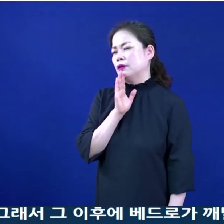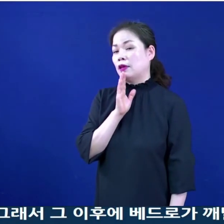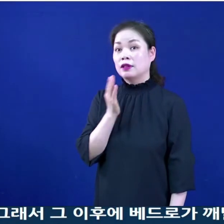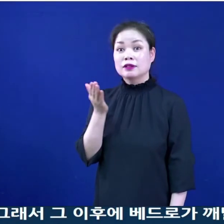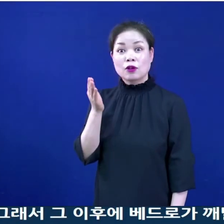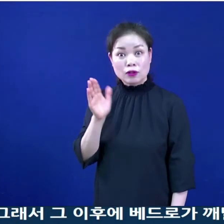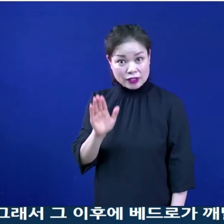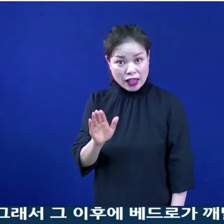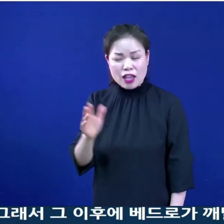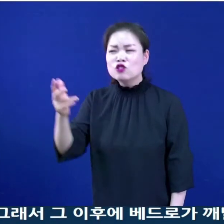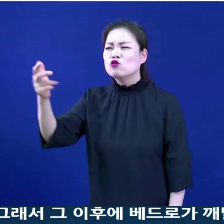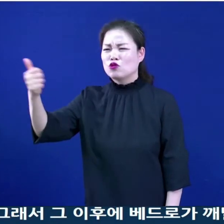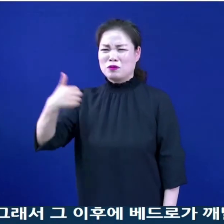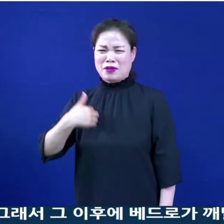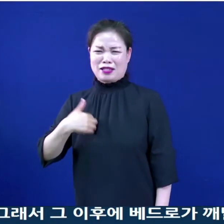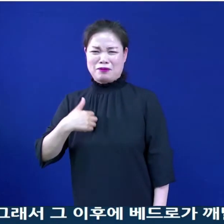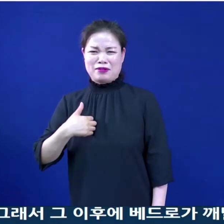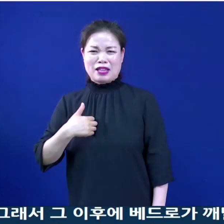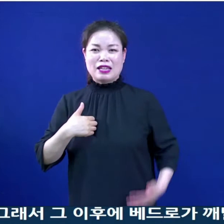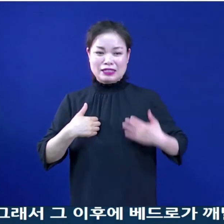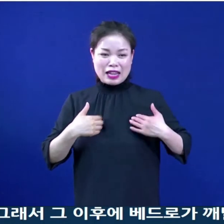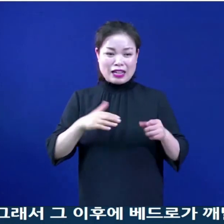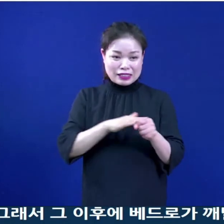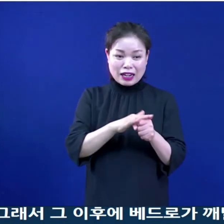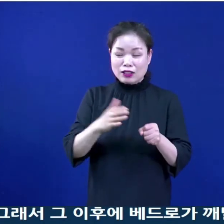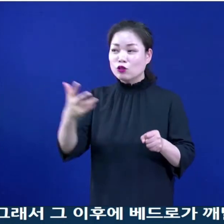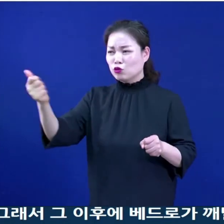그런데 주님이 아십니다